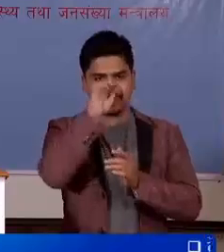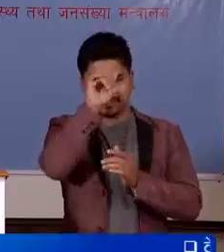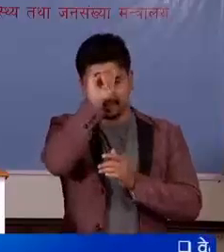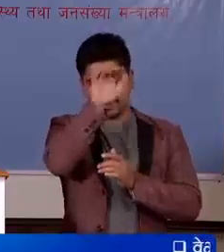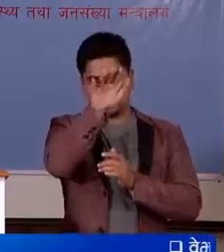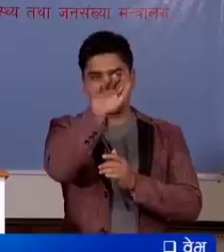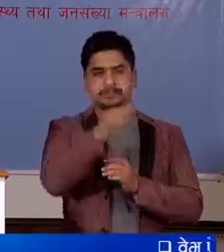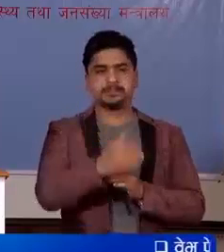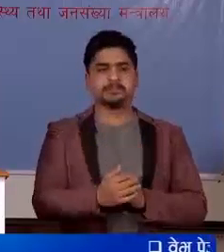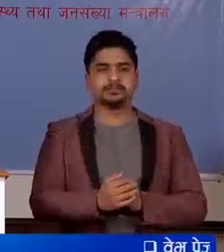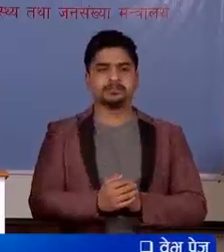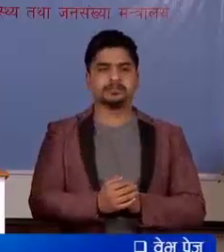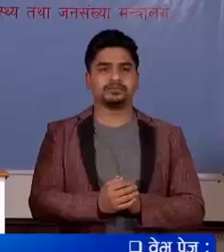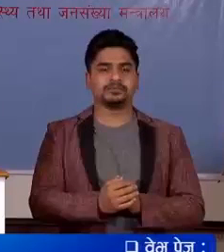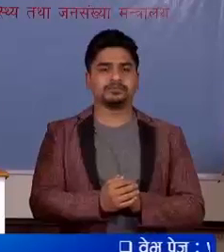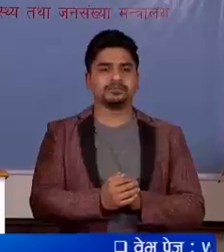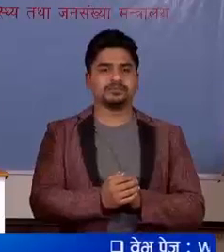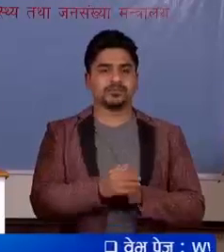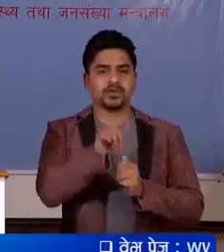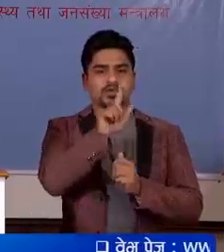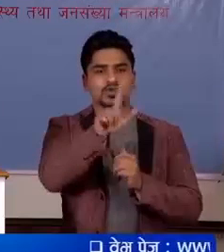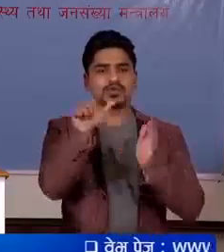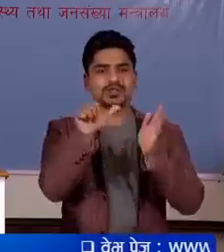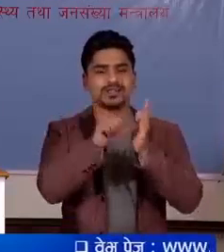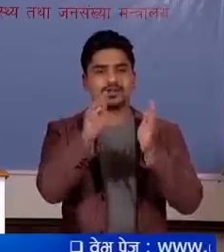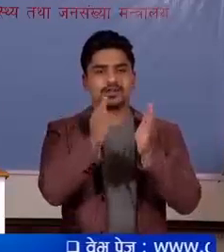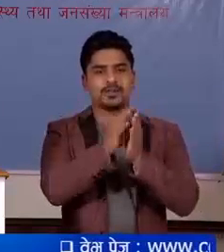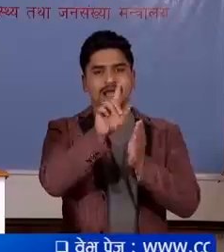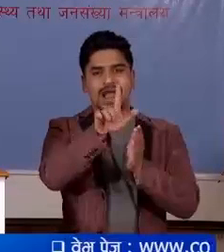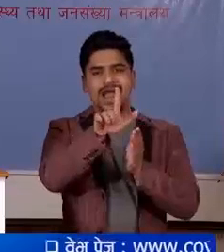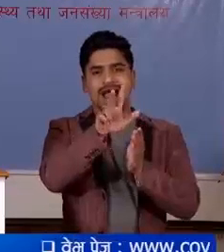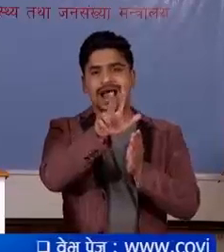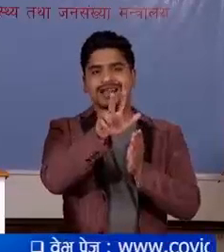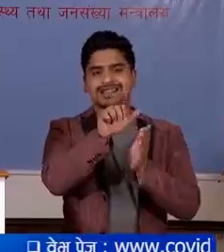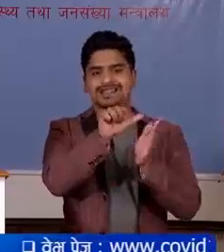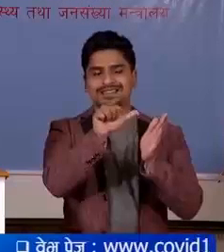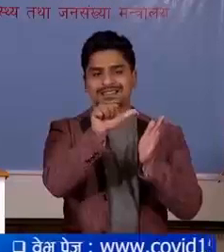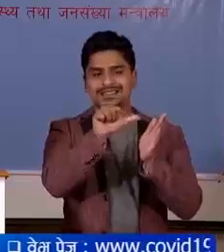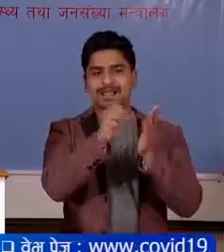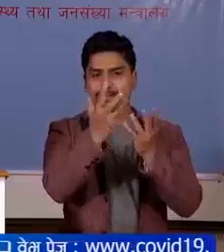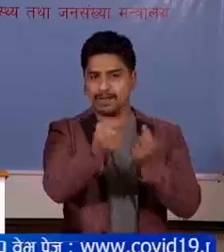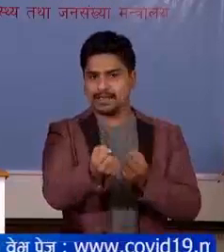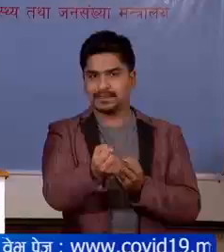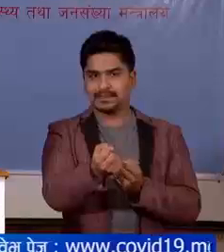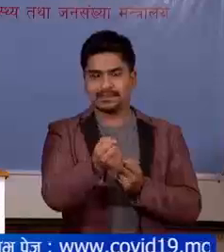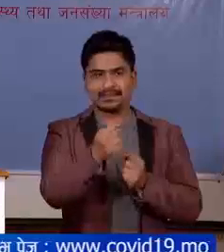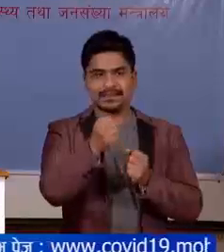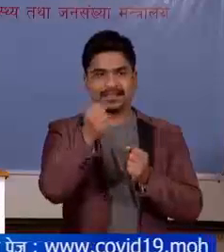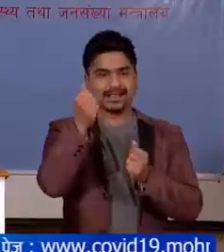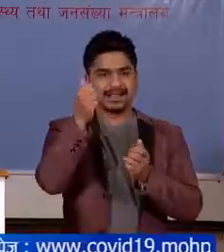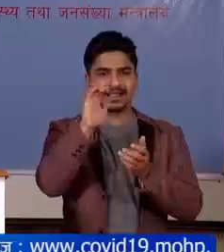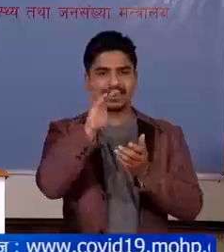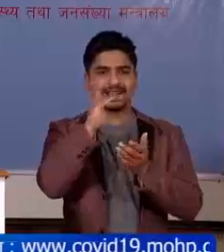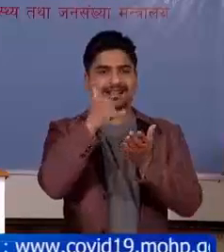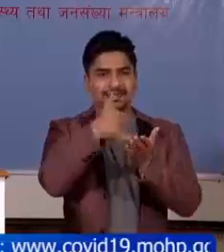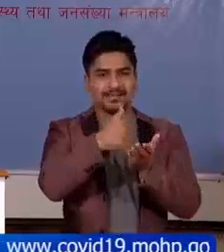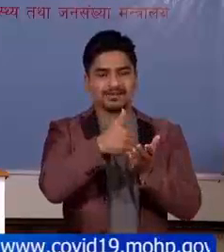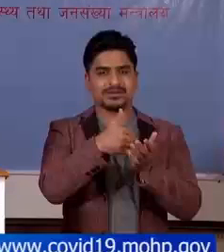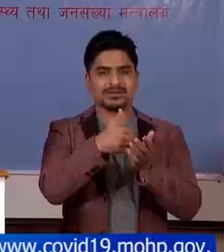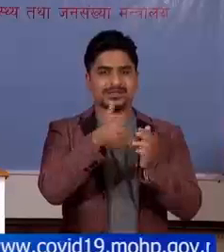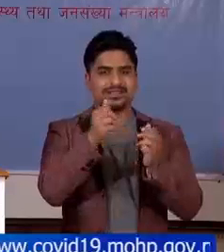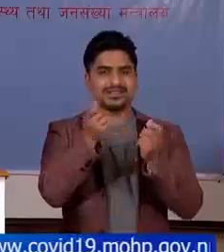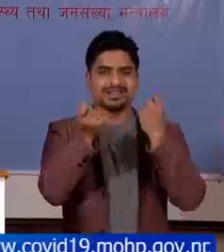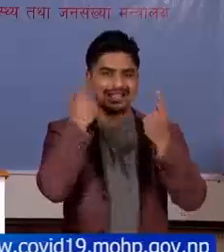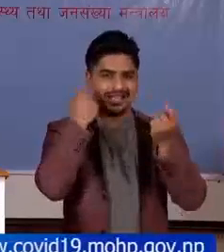जानकारी गरूना चाहांचू सततर जिल्ला का जम्मा आठ जिल्ला बाँकी छन् तापले जूंग इलाम उखल्डूंगा